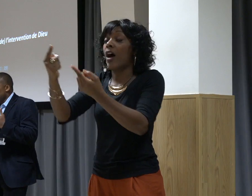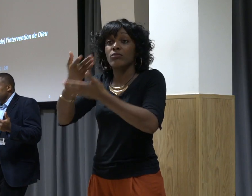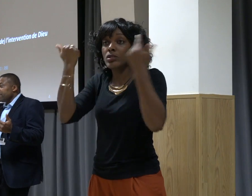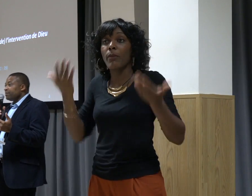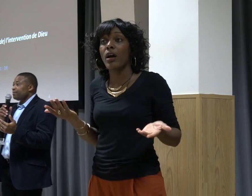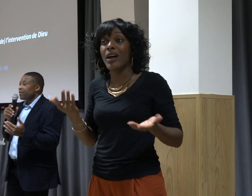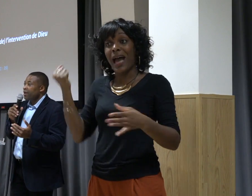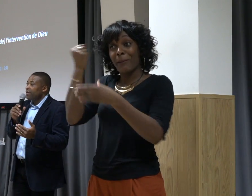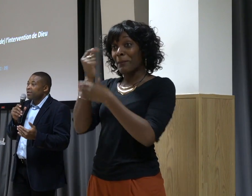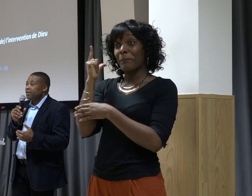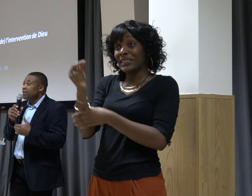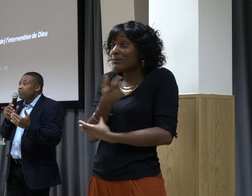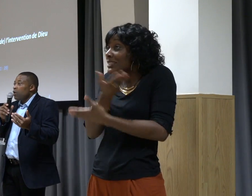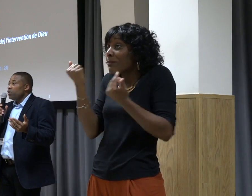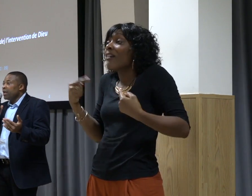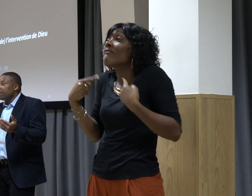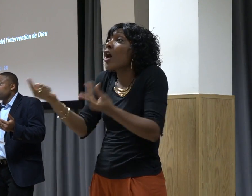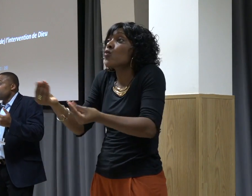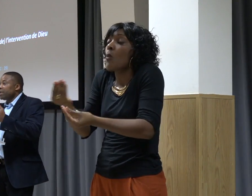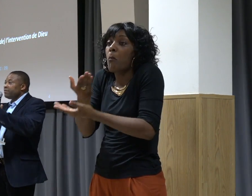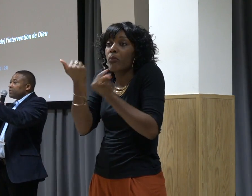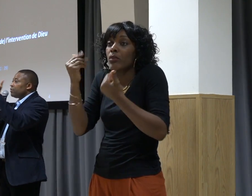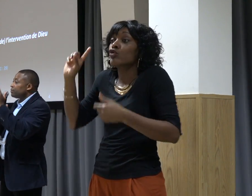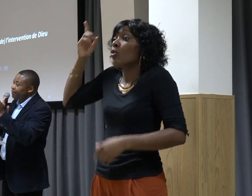est parti sans savoir où il allait.